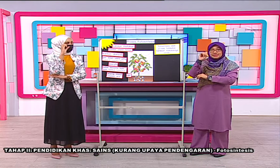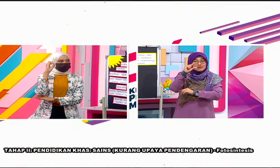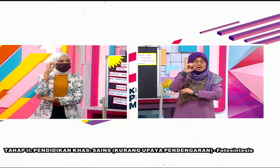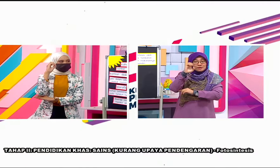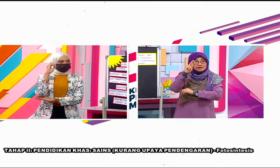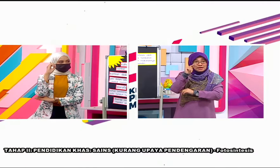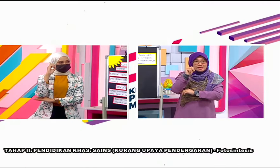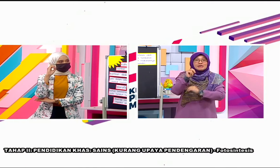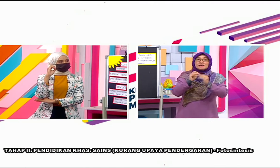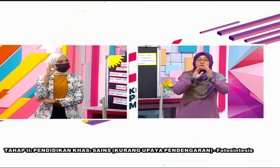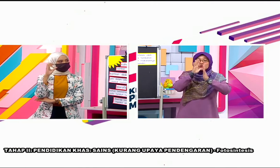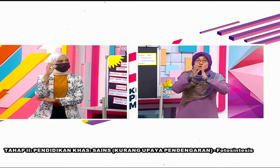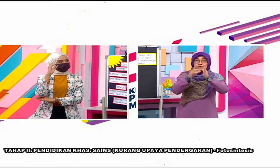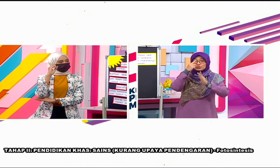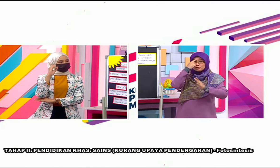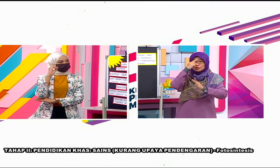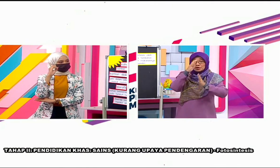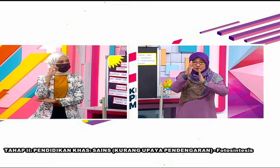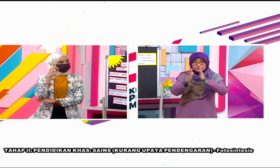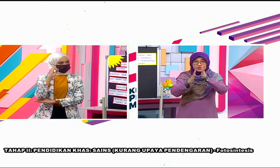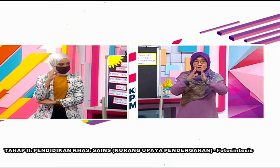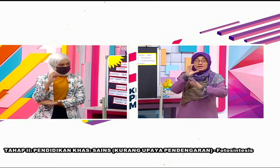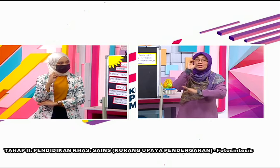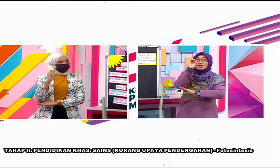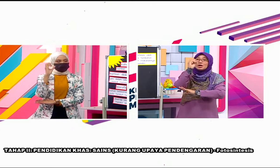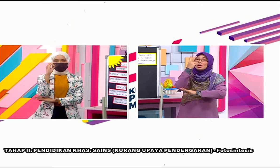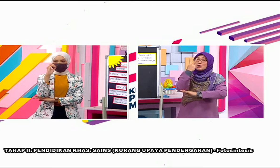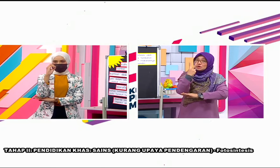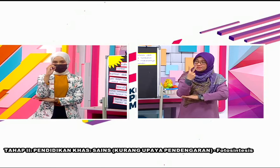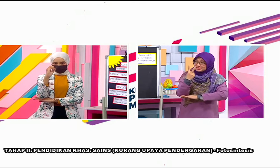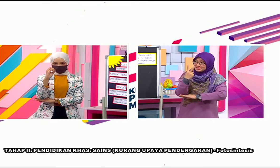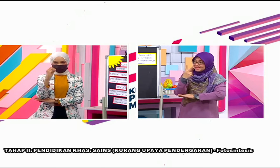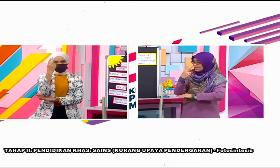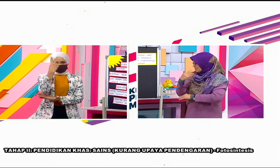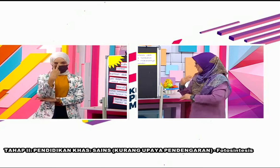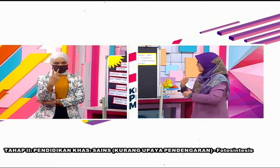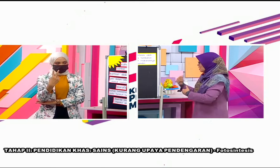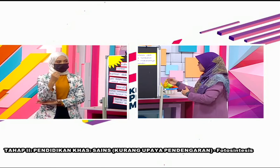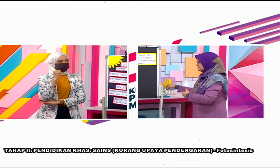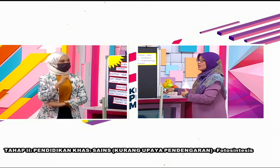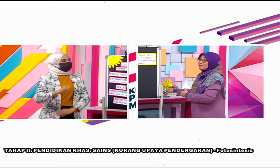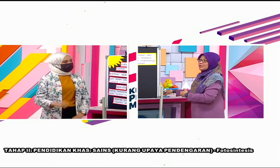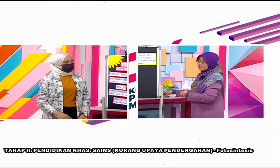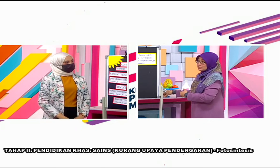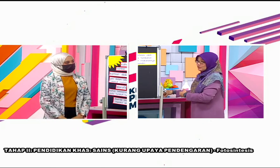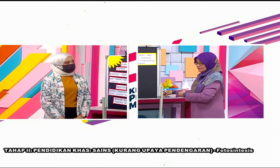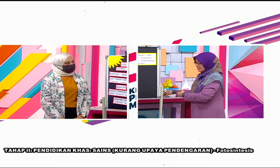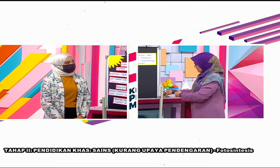oke cari untuk isyarat oksigen Oke oxigenada pada Cikgu Fatih